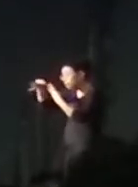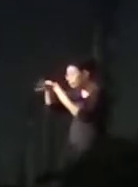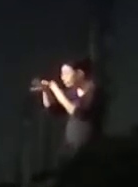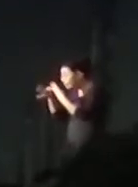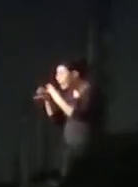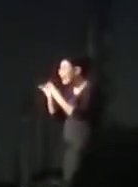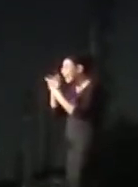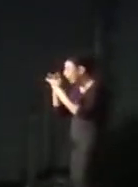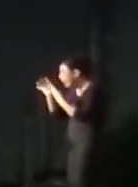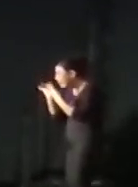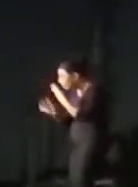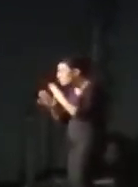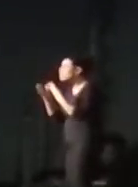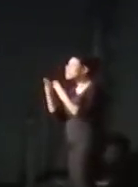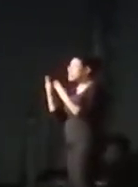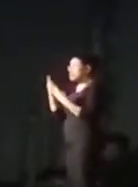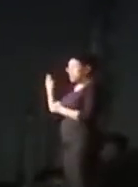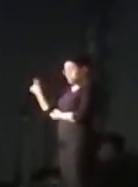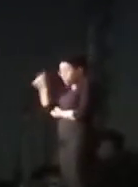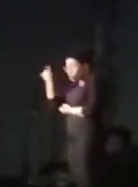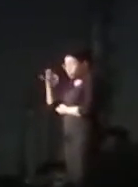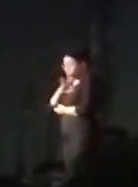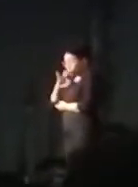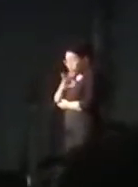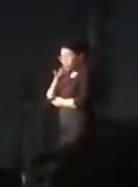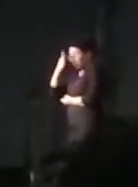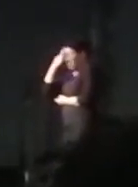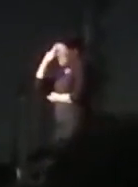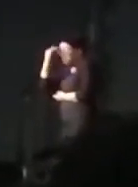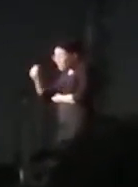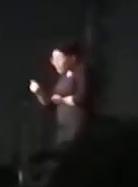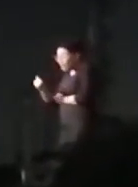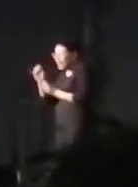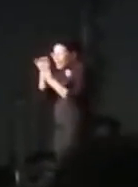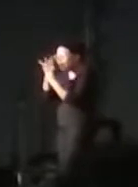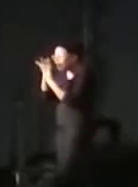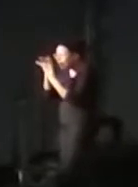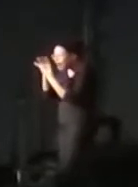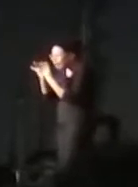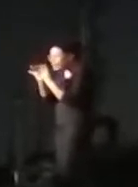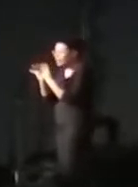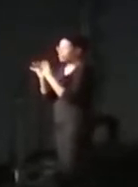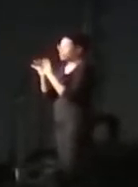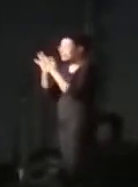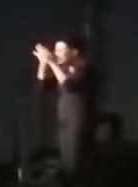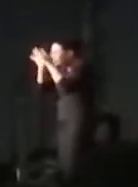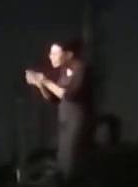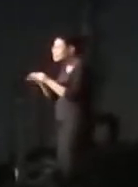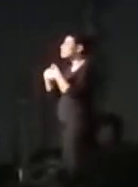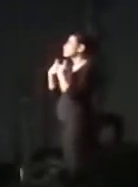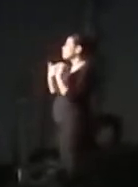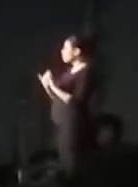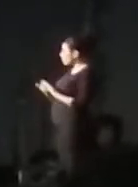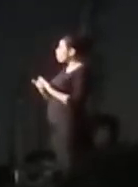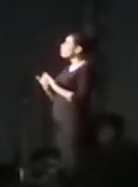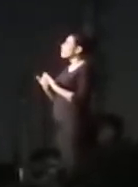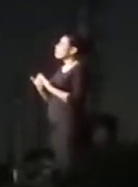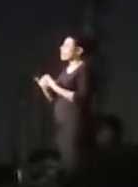é importante a polícia saber, né? E a reprodução serve para muitas coisas. Tem crimes que você vai reproduzir